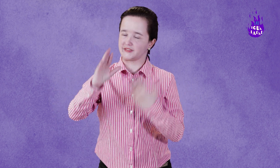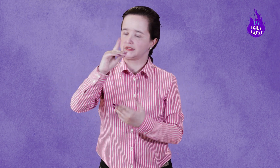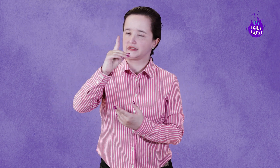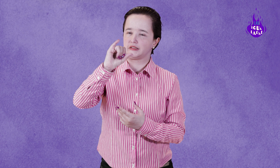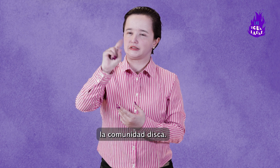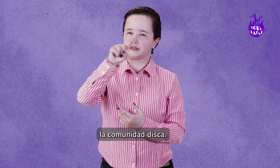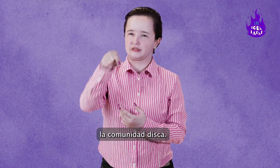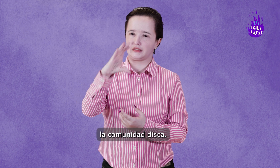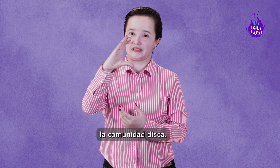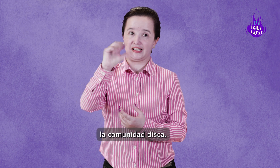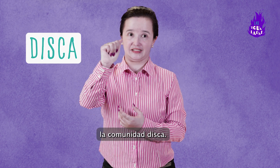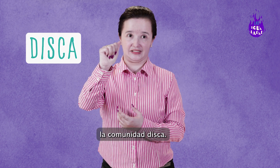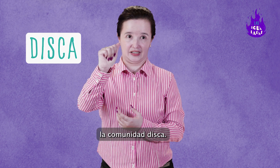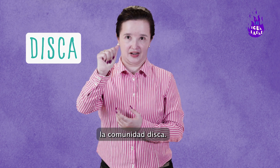La comunidad disca.